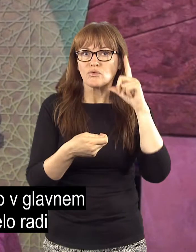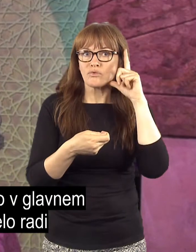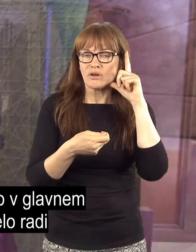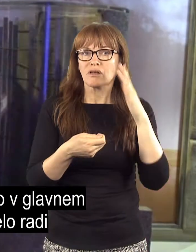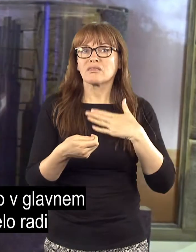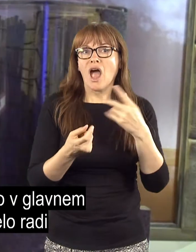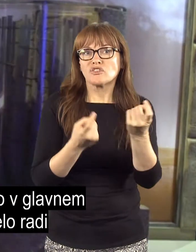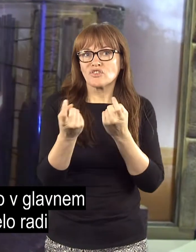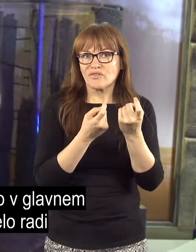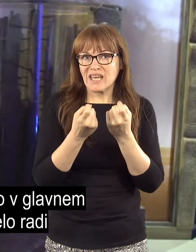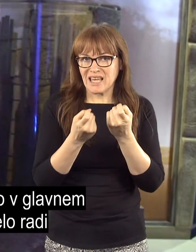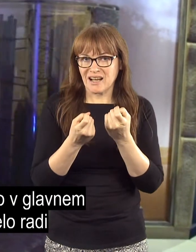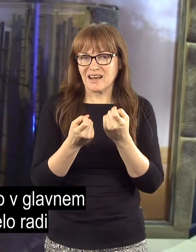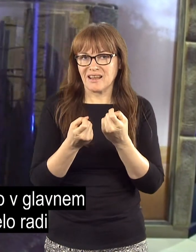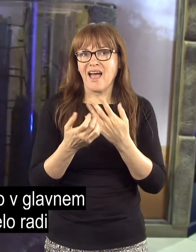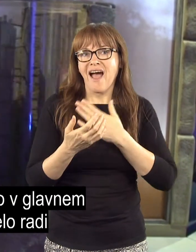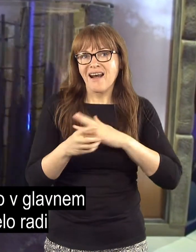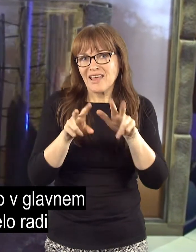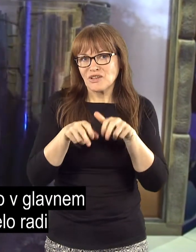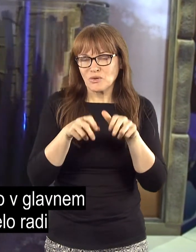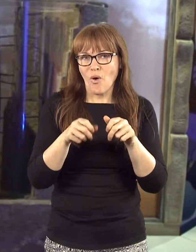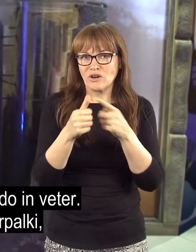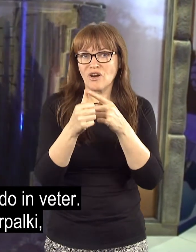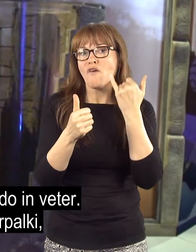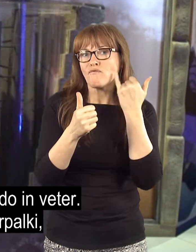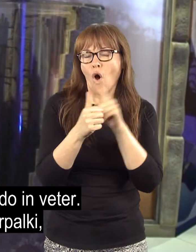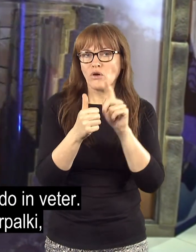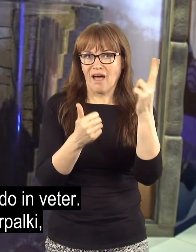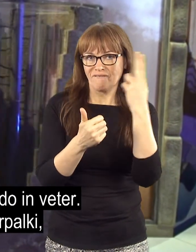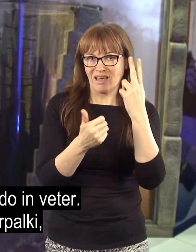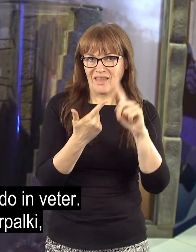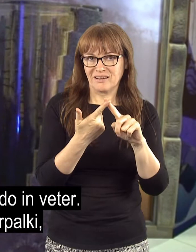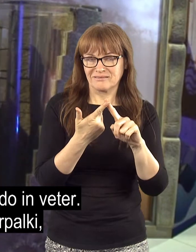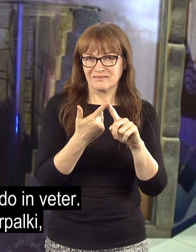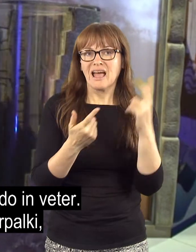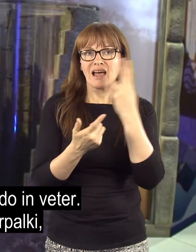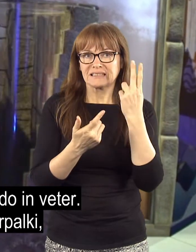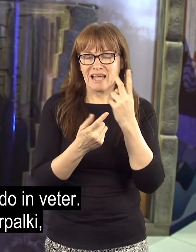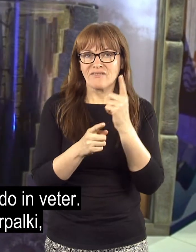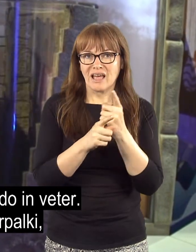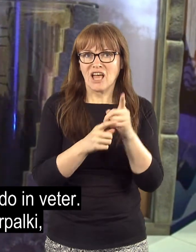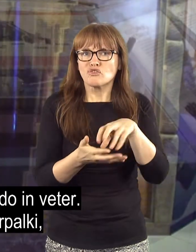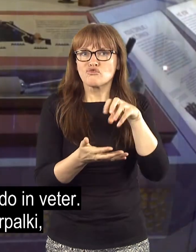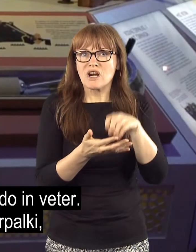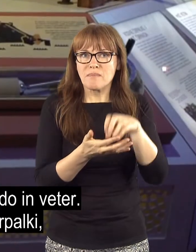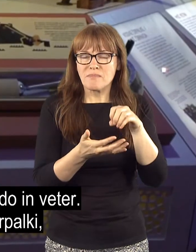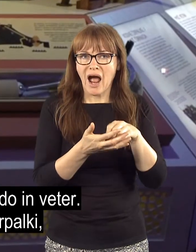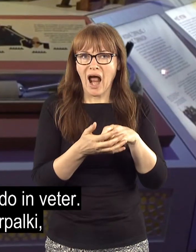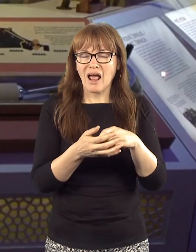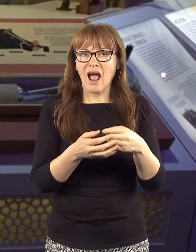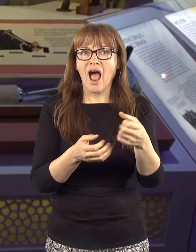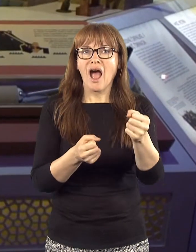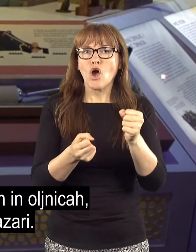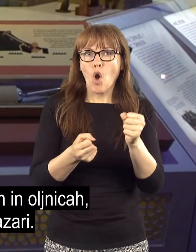glavnem v naših virih, ki jih zelo radi izkoriščajo, predvsem vodo in veter, in pa seveda ta črpalka,